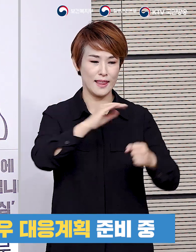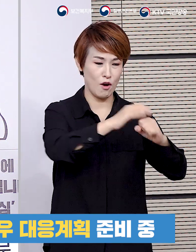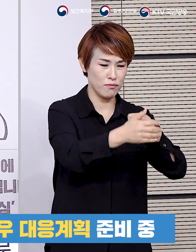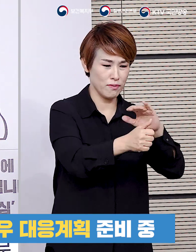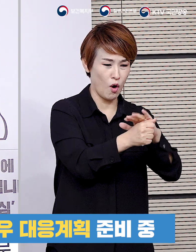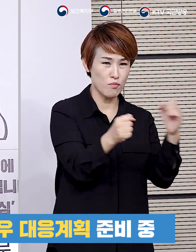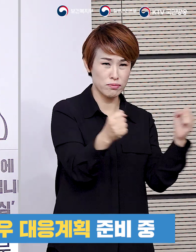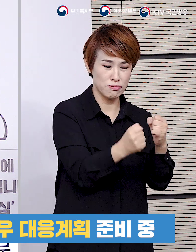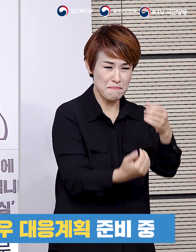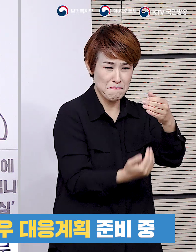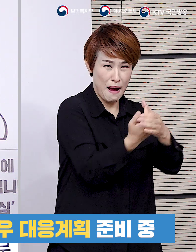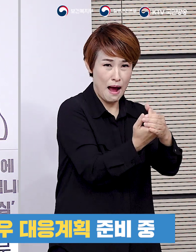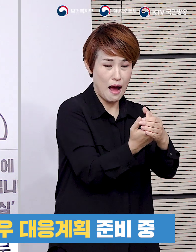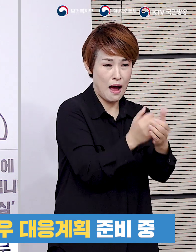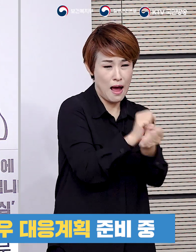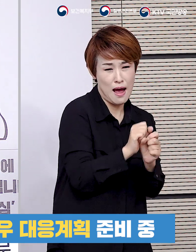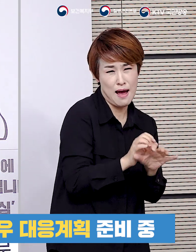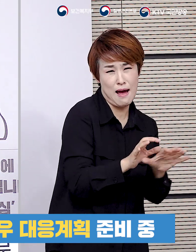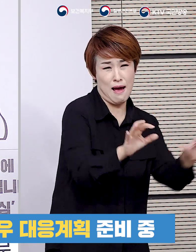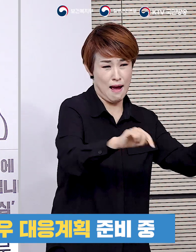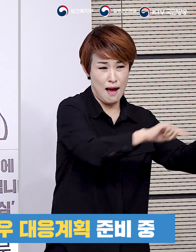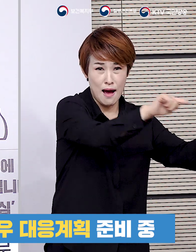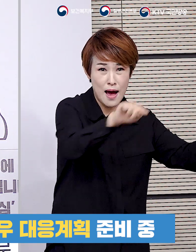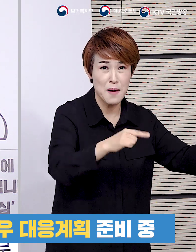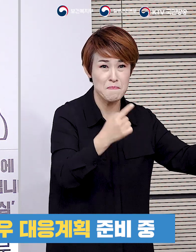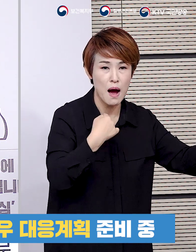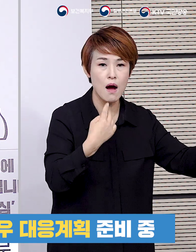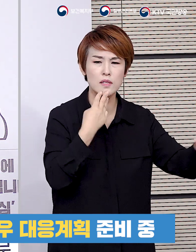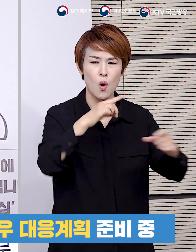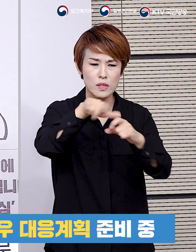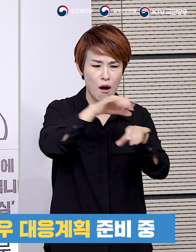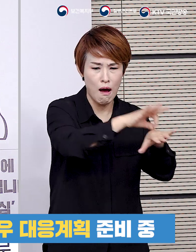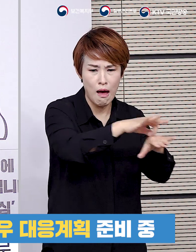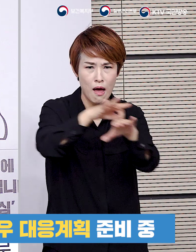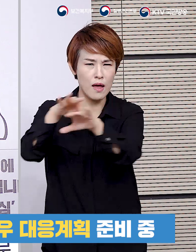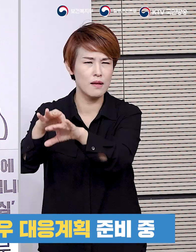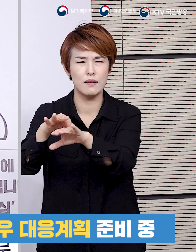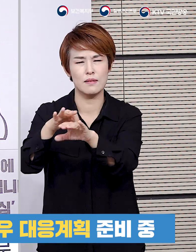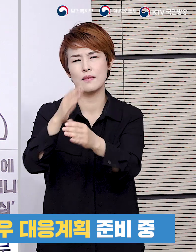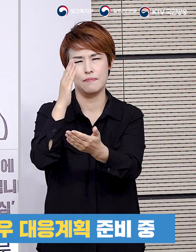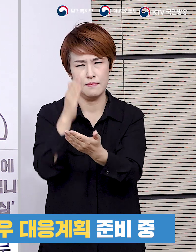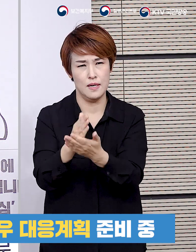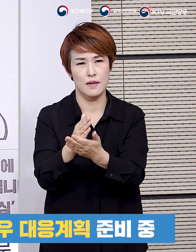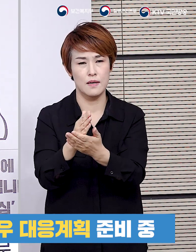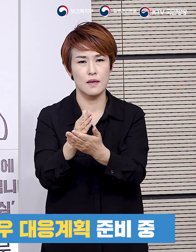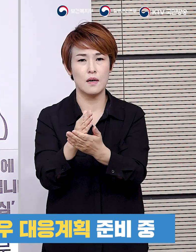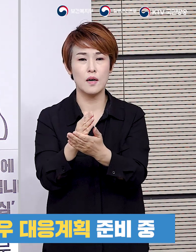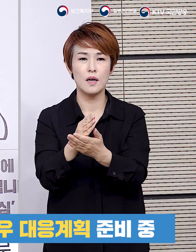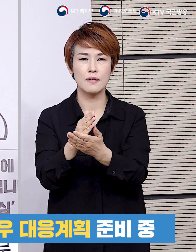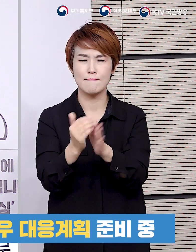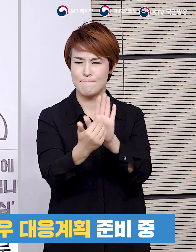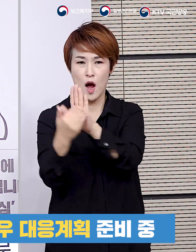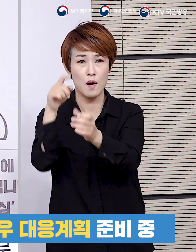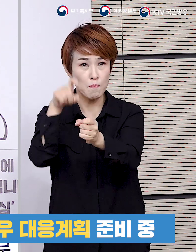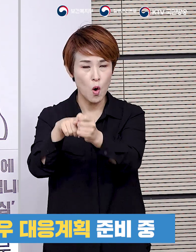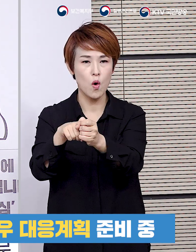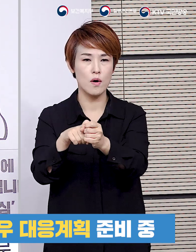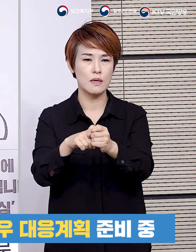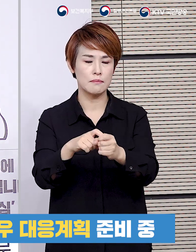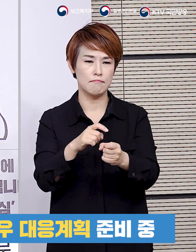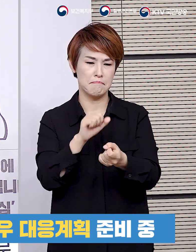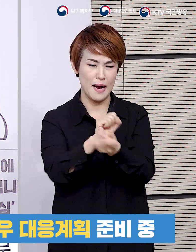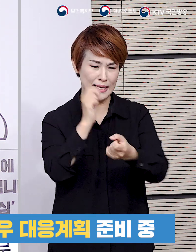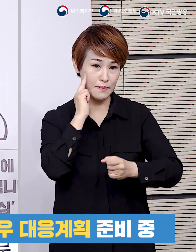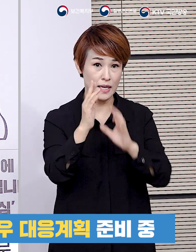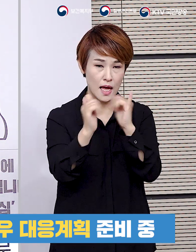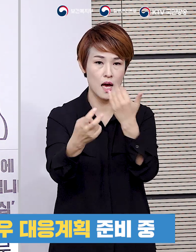예전 대구 경북의 환자 증가 규모가 수도권에서도 벌어지는 상황을 가정해서 중증